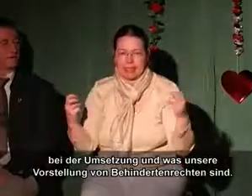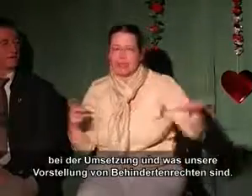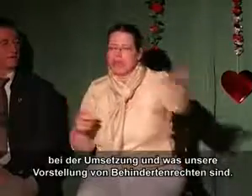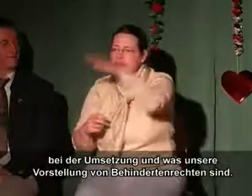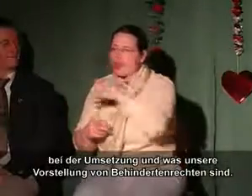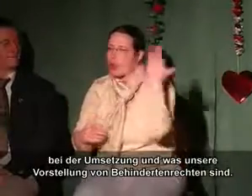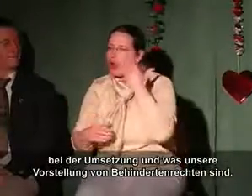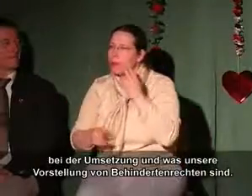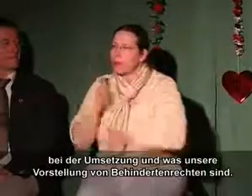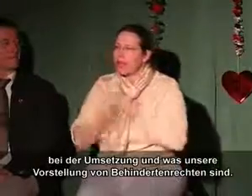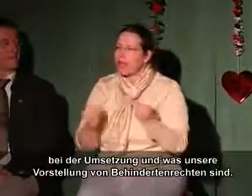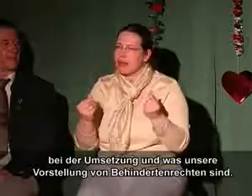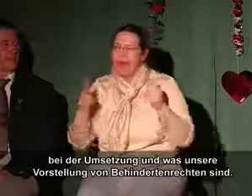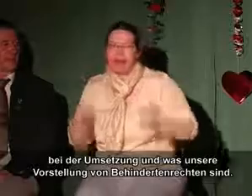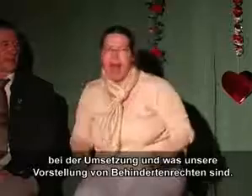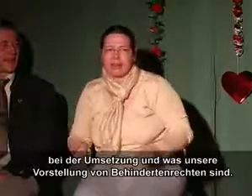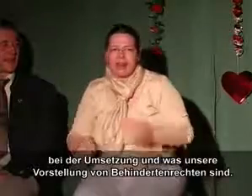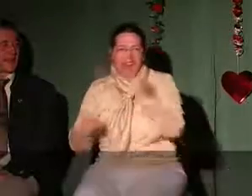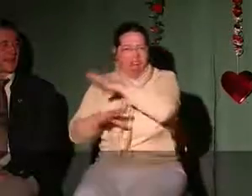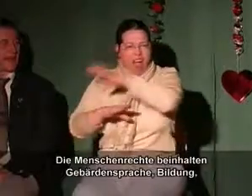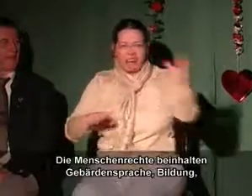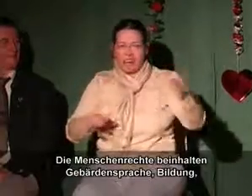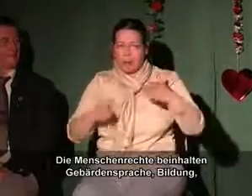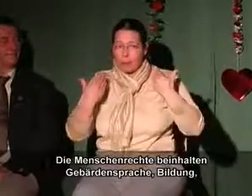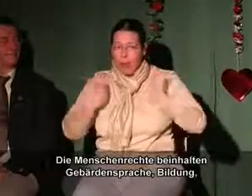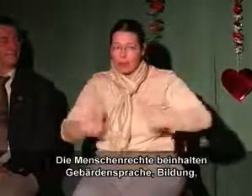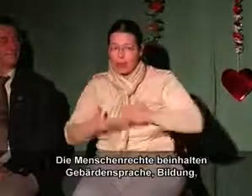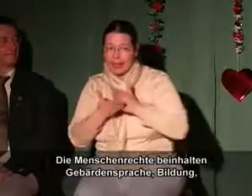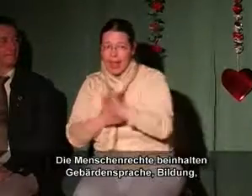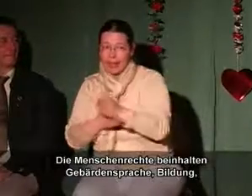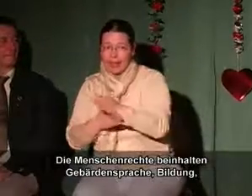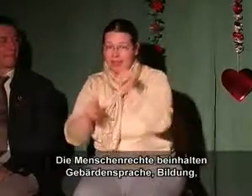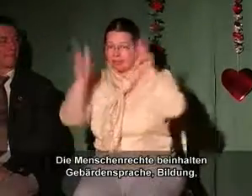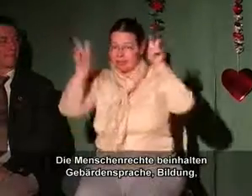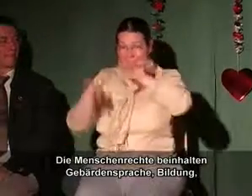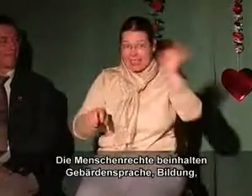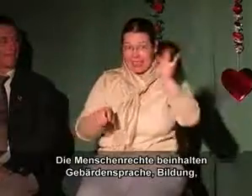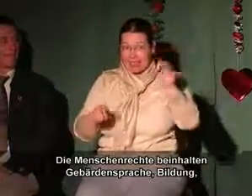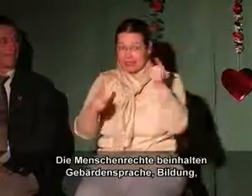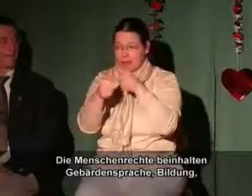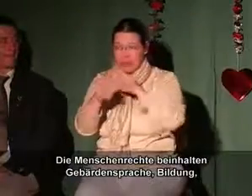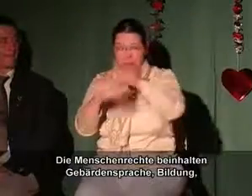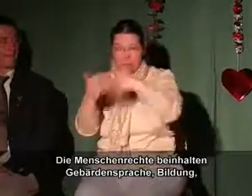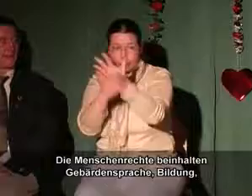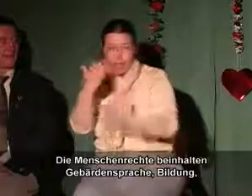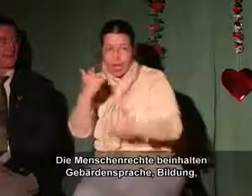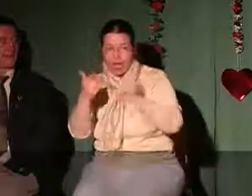und was unsere Vorstellungen von Behindertenrechten sind. Die Menschenrechte beinhalten Gebärdensprache, Bildung,